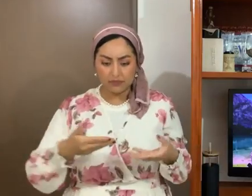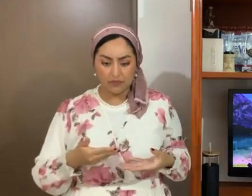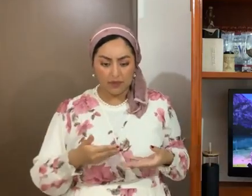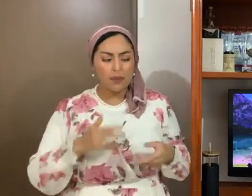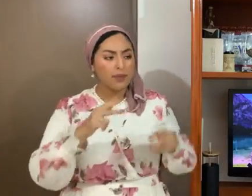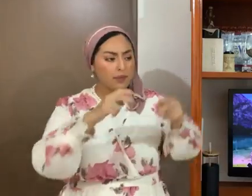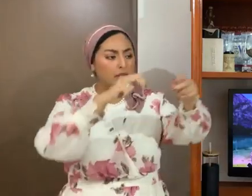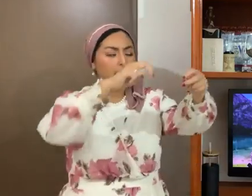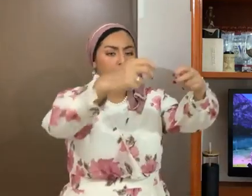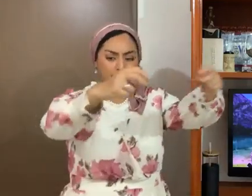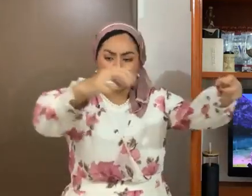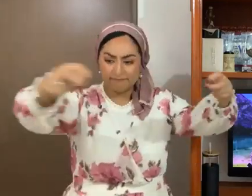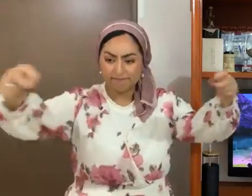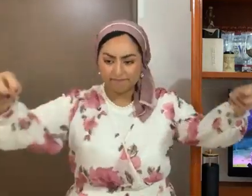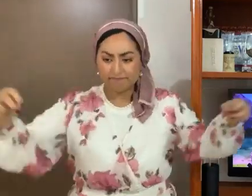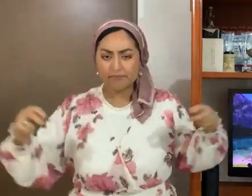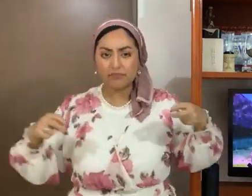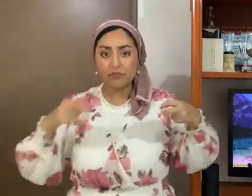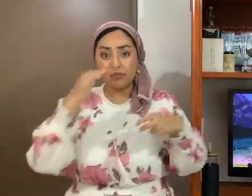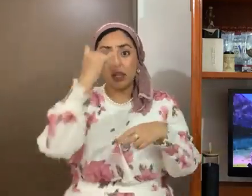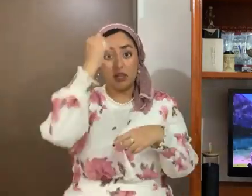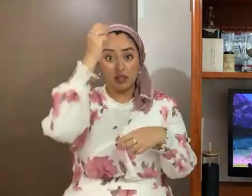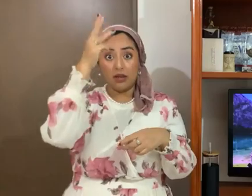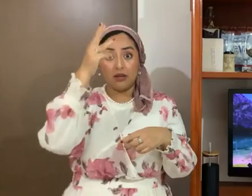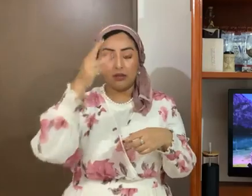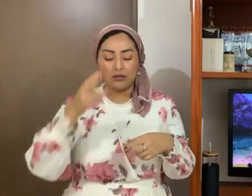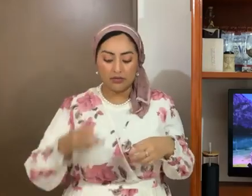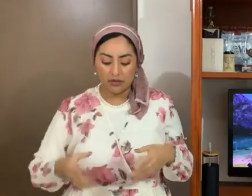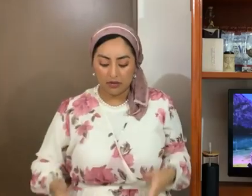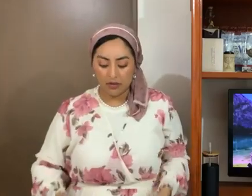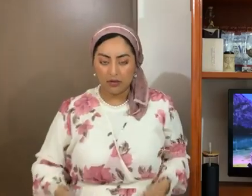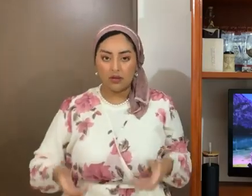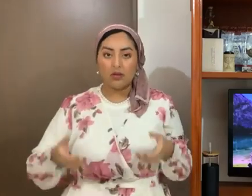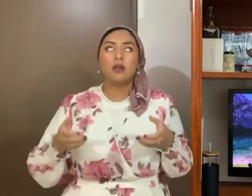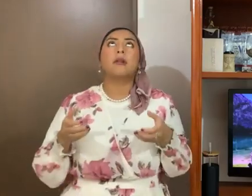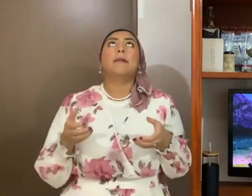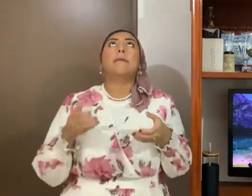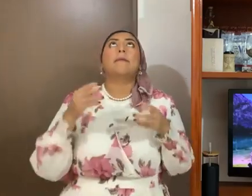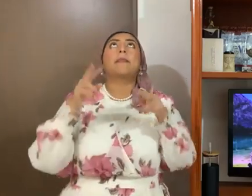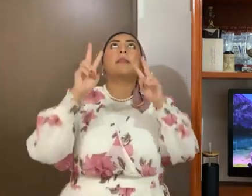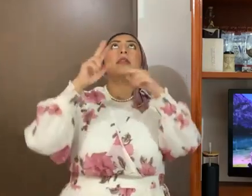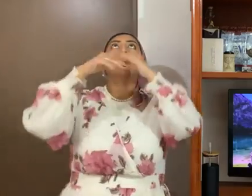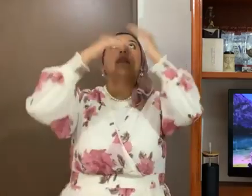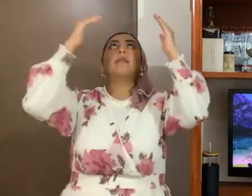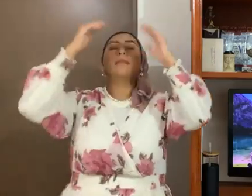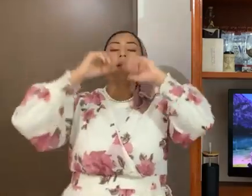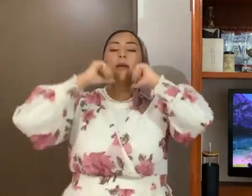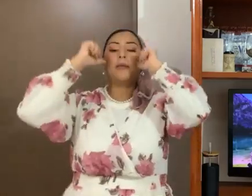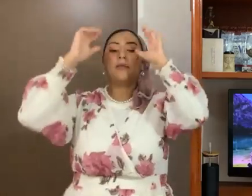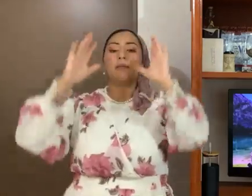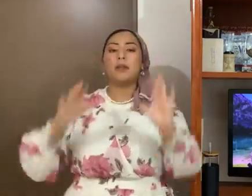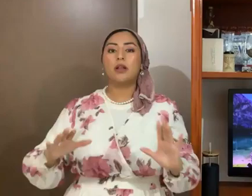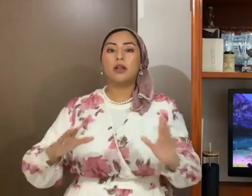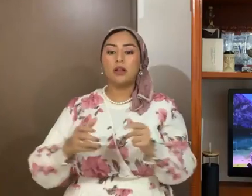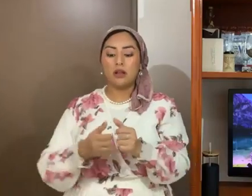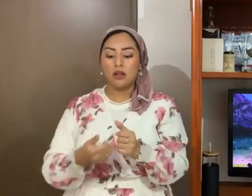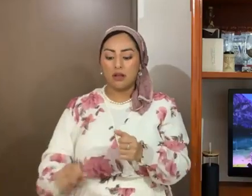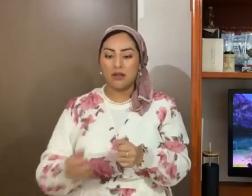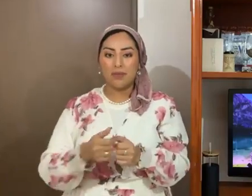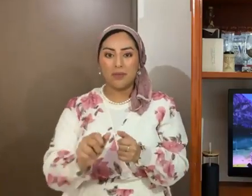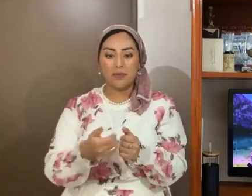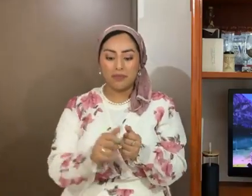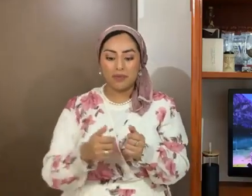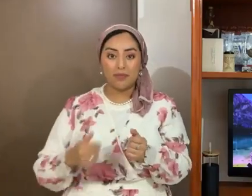gente recostarse sobre la hierba, y tomando los 5 panes y los 2 peces, y levantando los ojos al cielo, bendijo, y partió los 2 panes a los